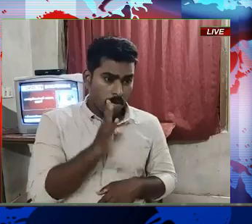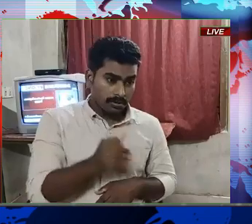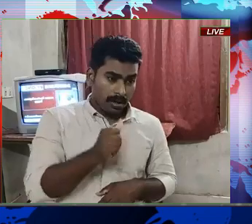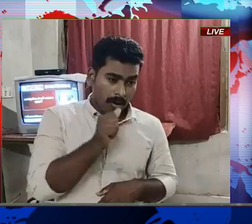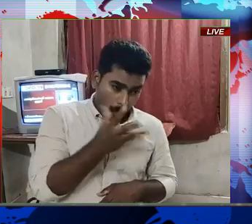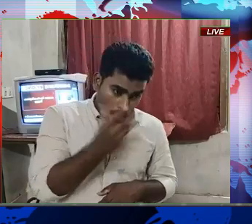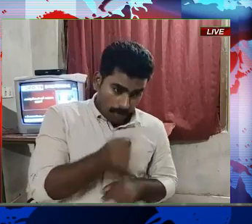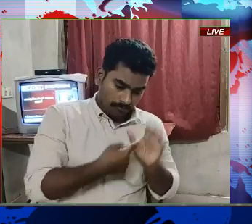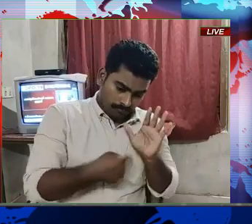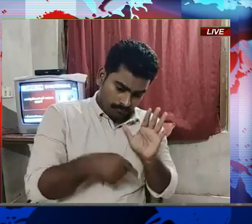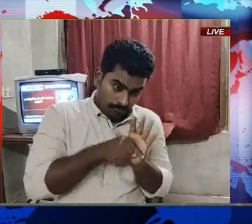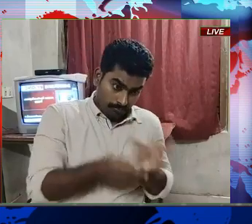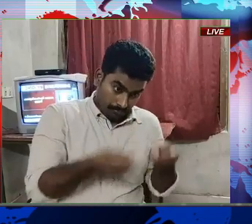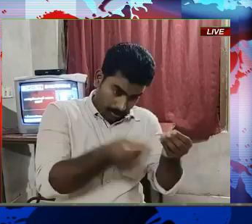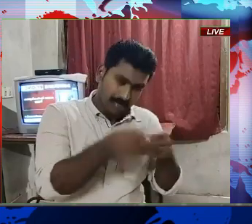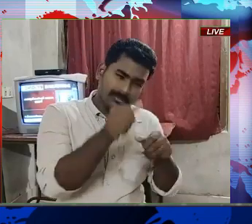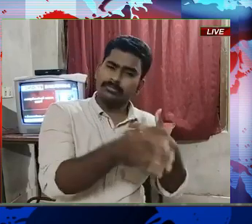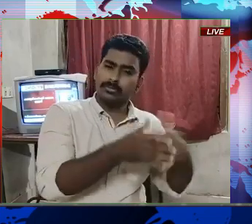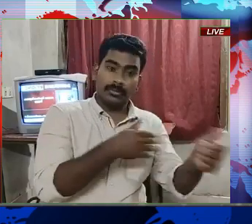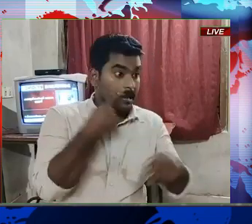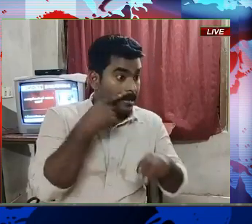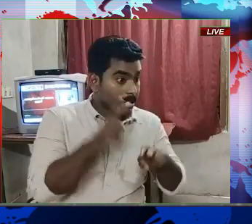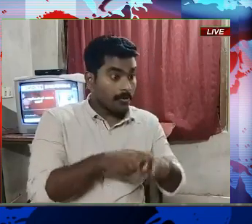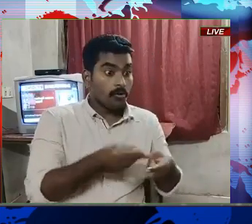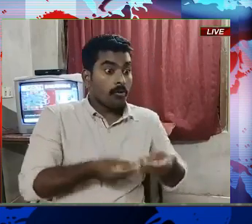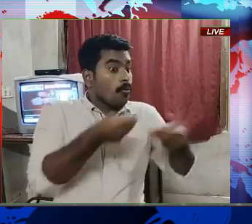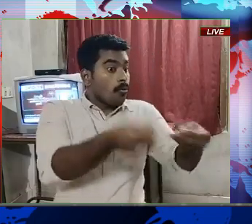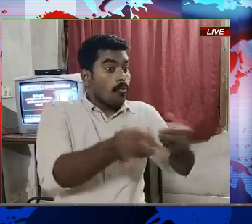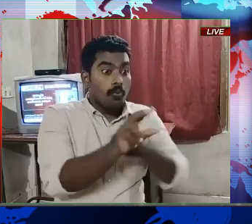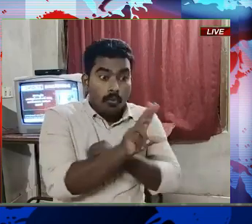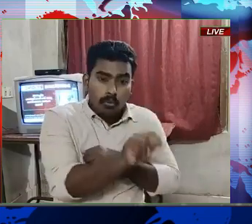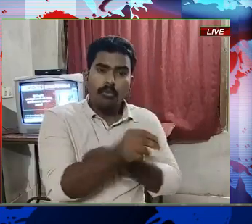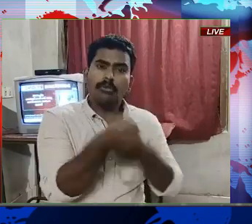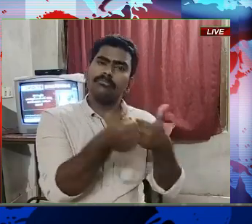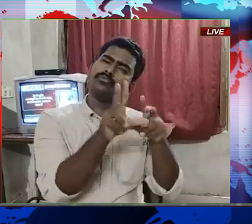ഏകീകരിച്ച ഒരു സർക്കുലർ ഇറങ്ങാനുള്ള സാധ്യതയുണ്ടോ? പഞ്ചായത്ത് ഡിപ്പാർട്ട്മെന്റ്